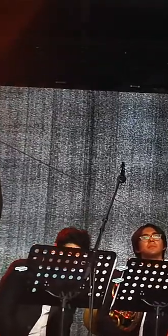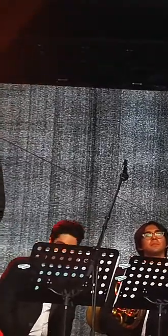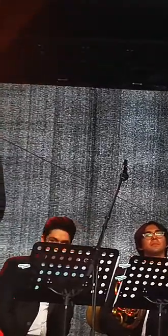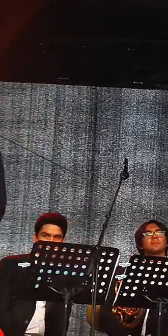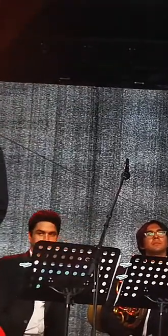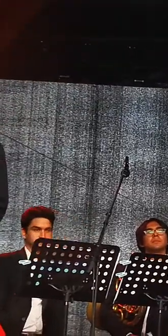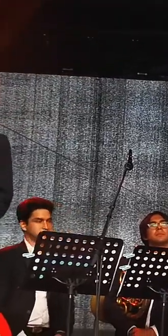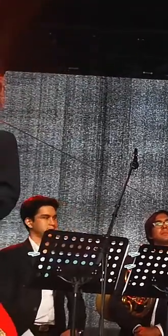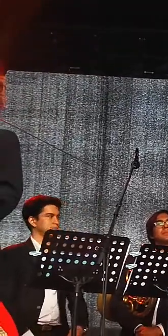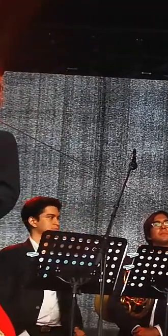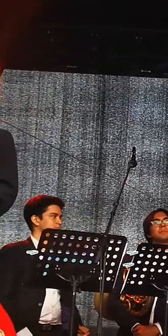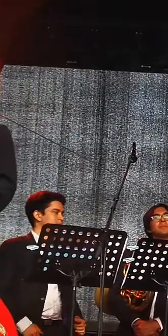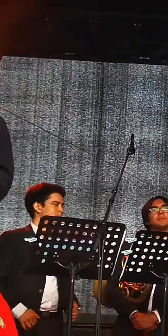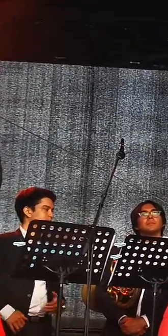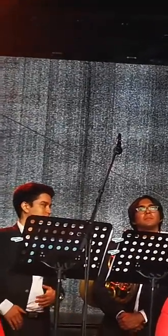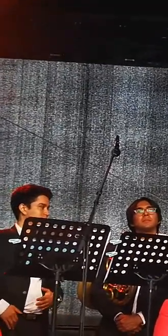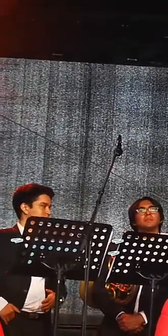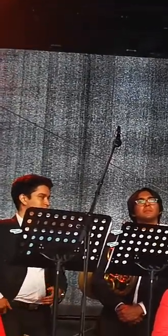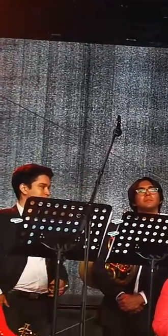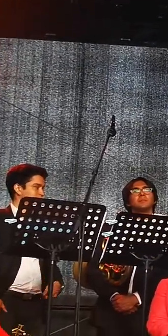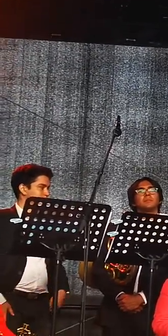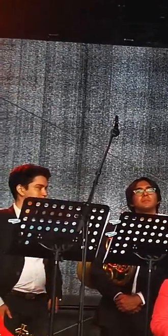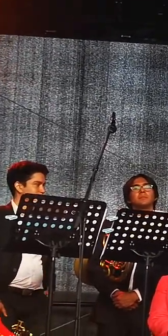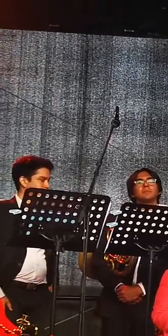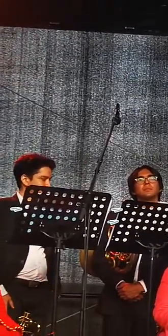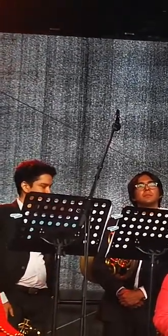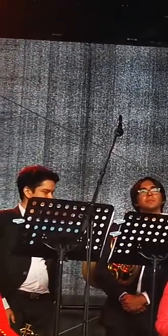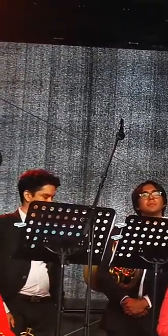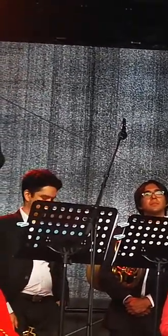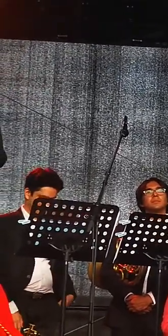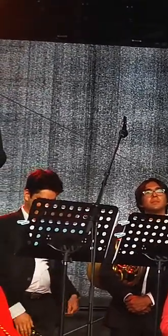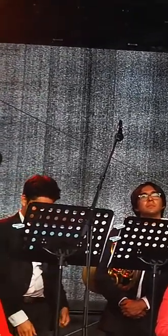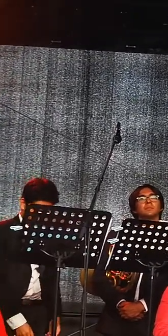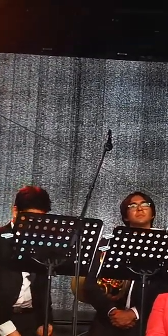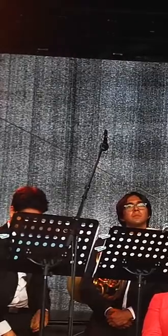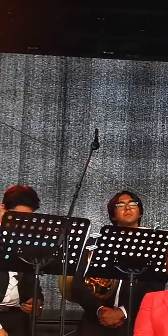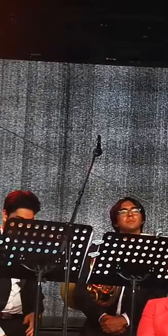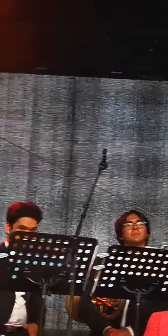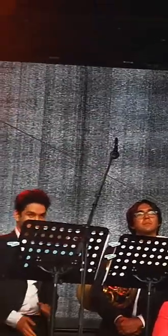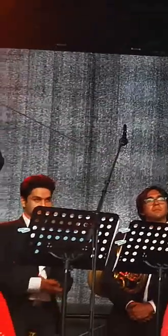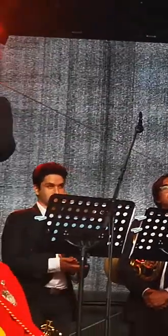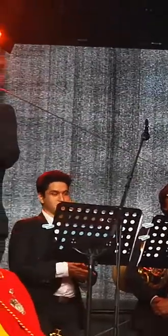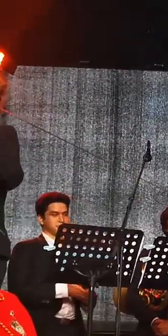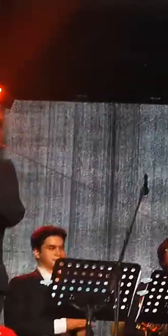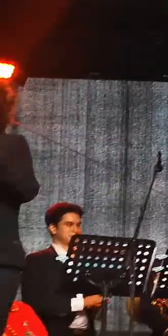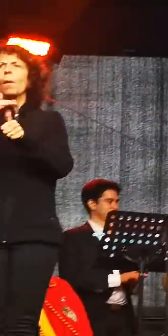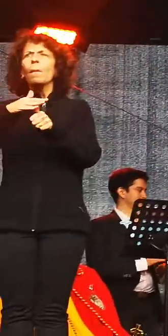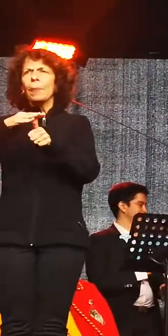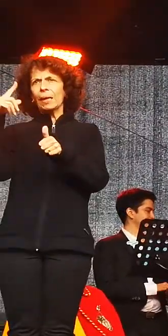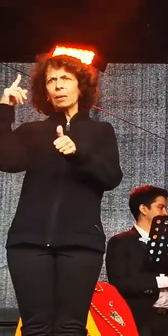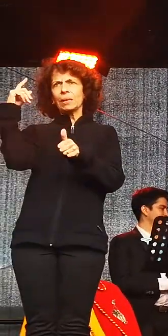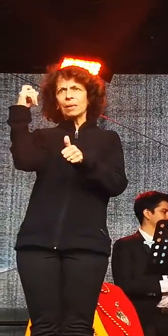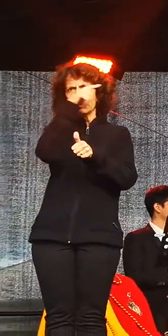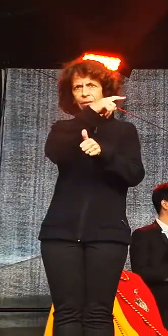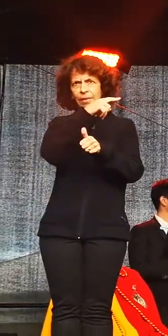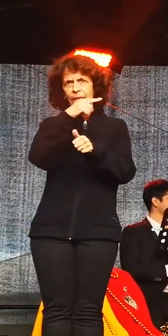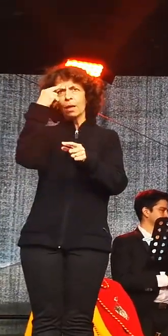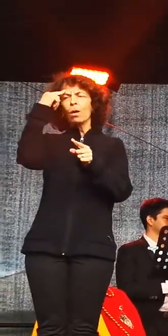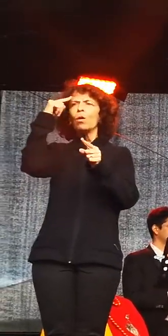Que chacun sache donc que, considérant la malice des temps et pour être mieux à même de défendre et de maintenir dans